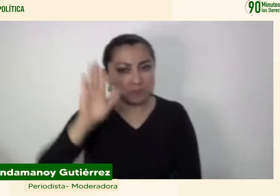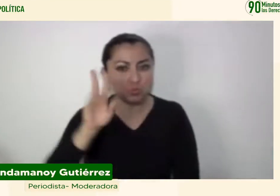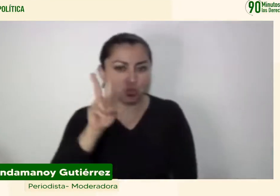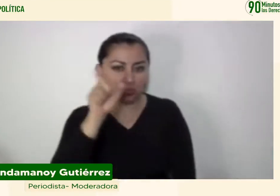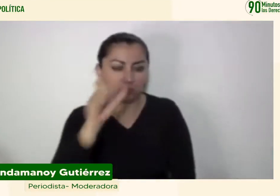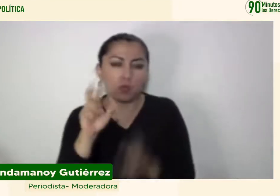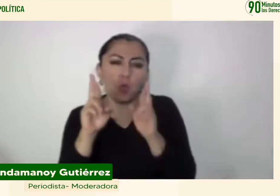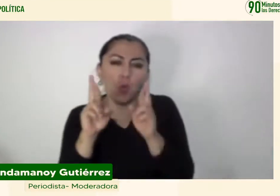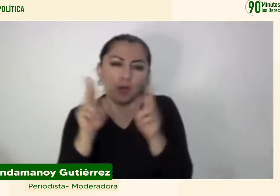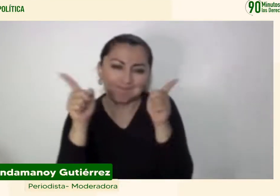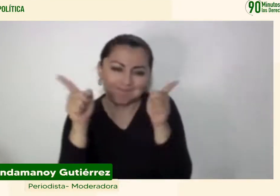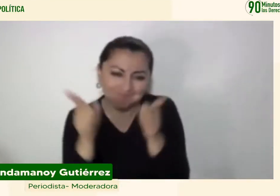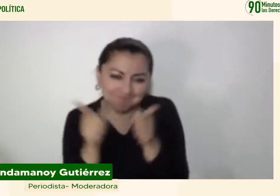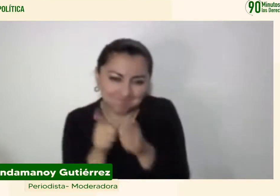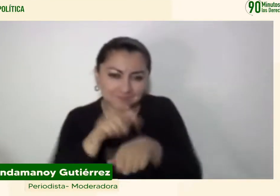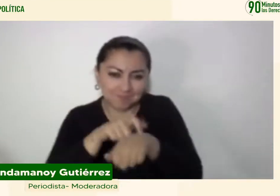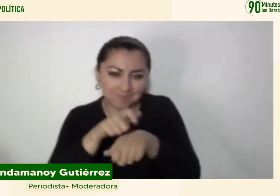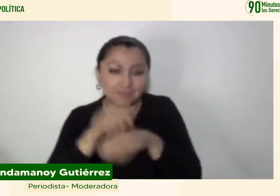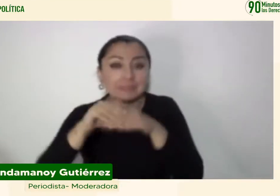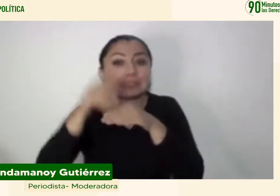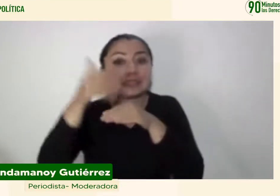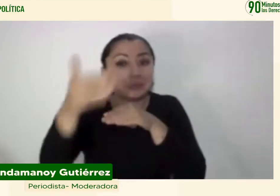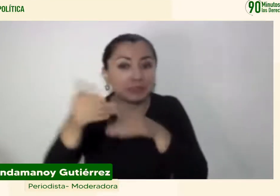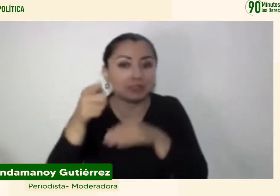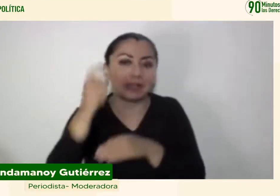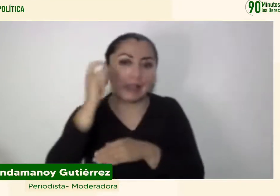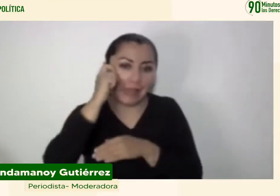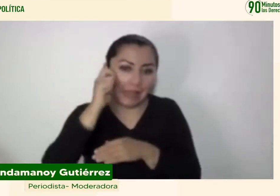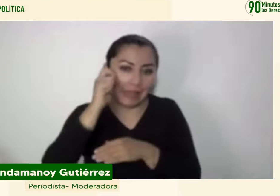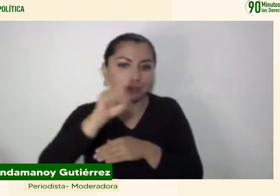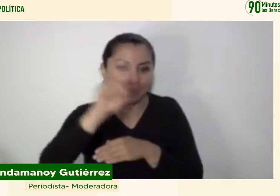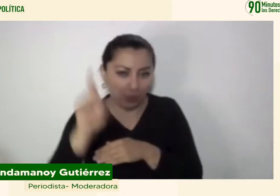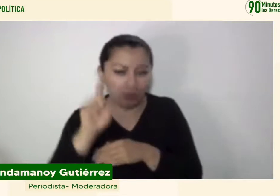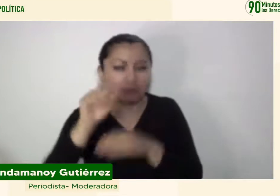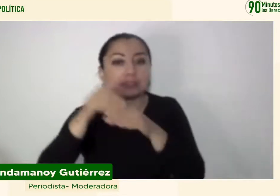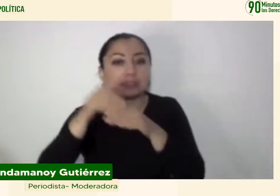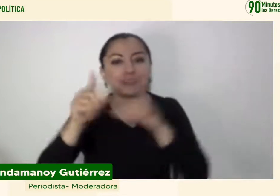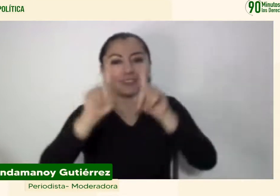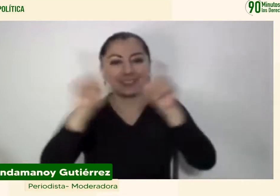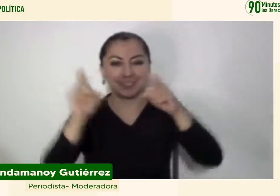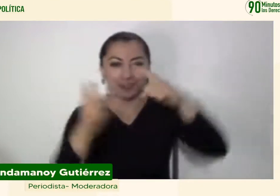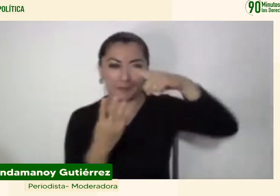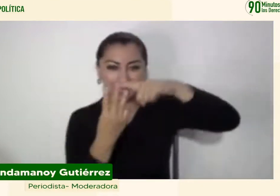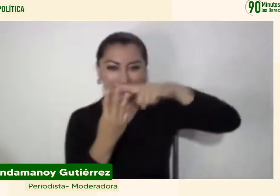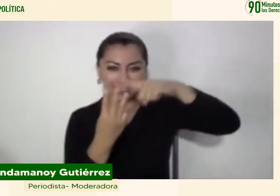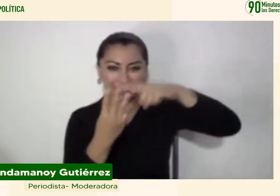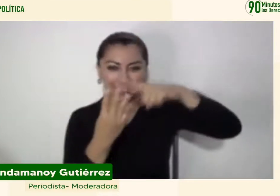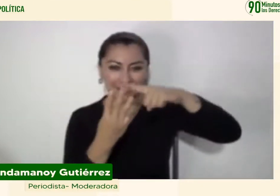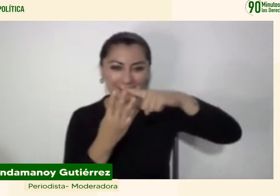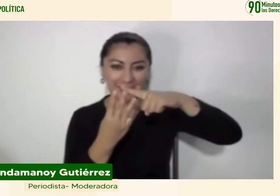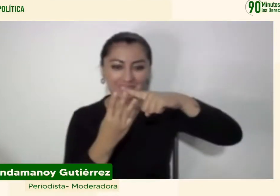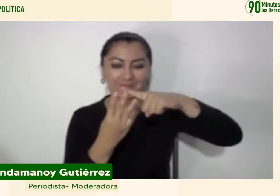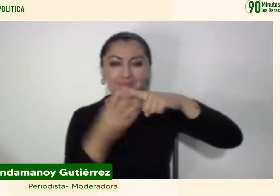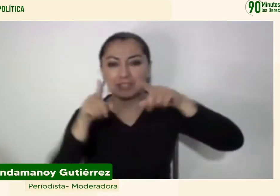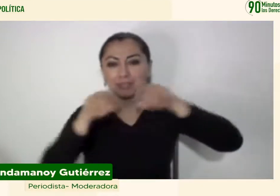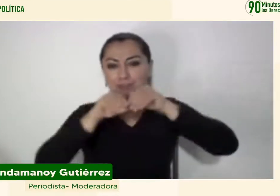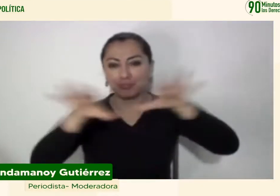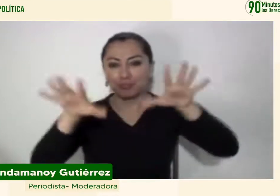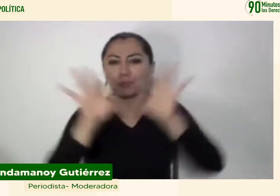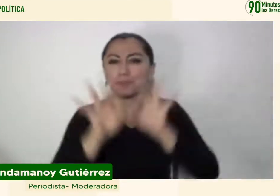que no sé si quieran complementar o hablar un poco frente al vídeo relacionado luego hacemos una pregunta